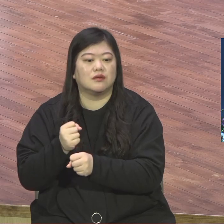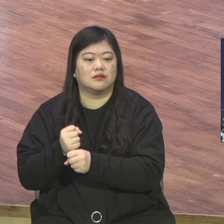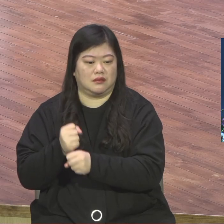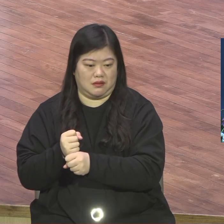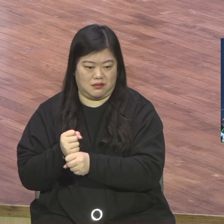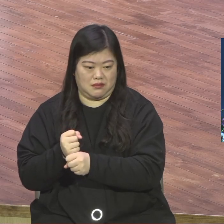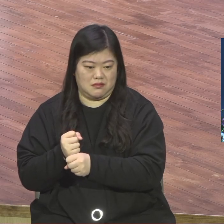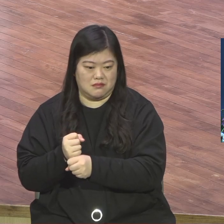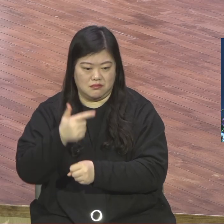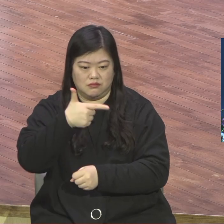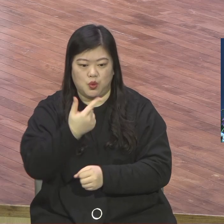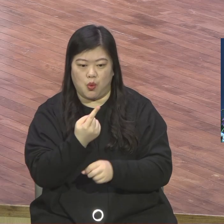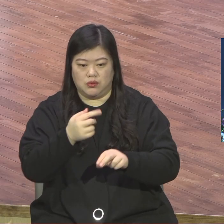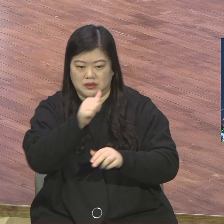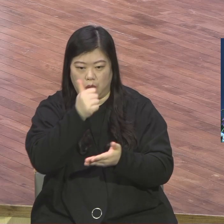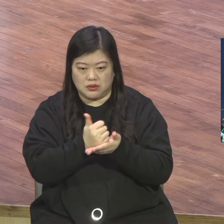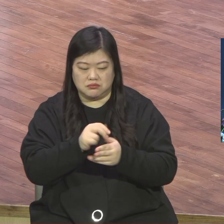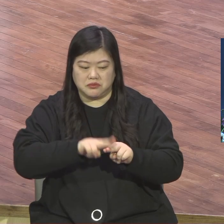보냈다고 합니다.